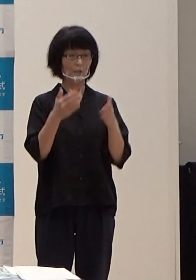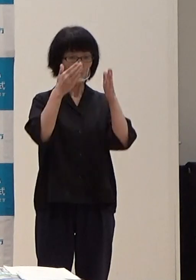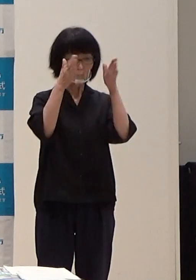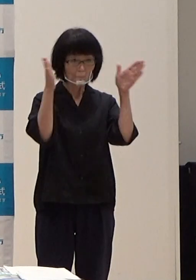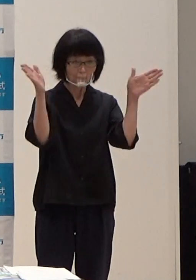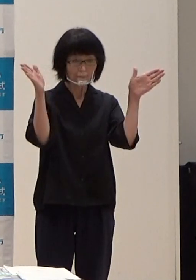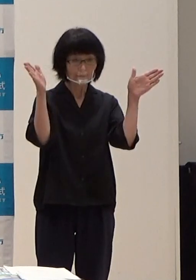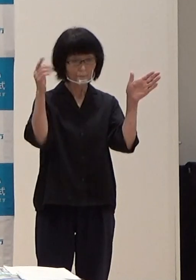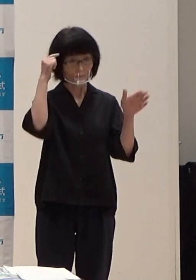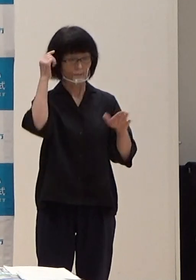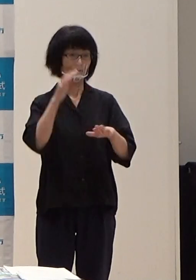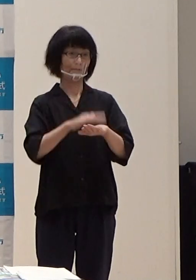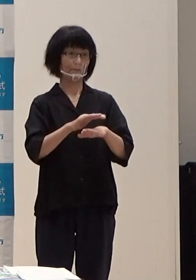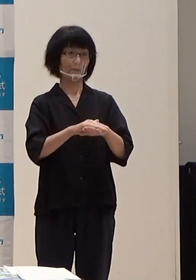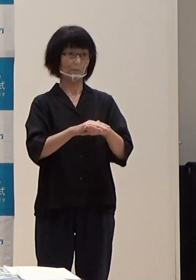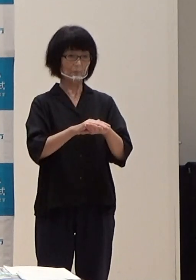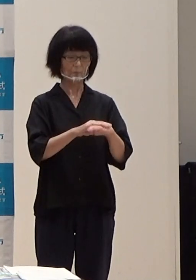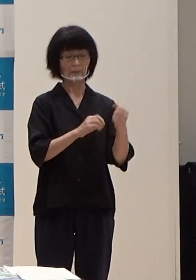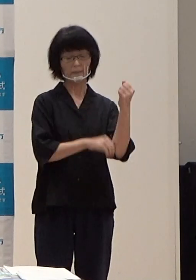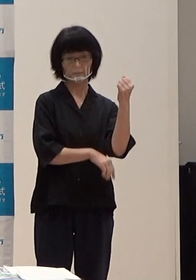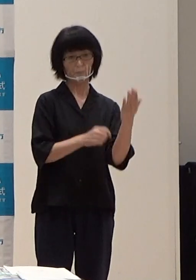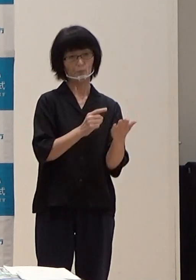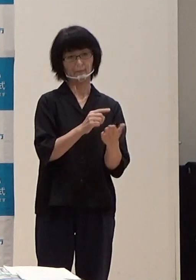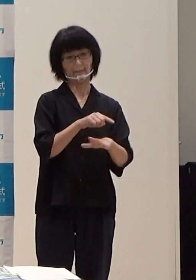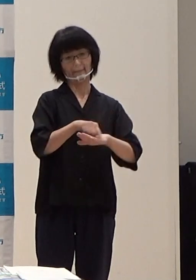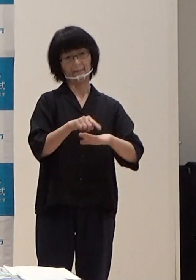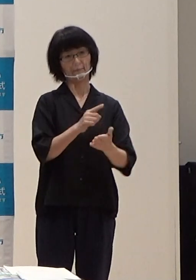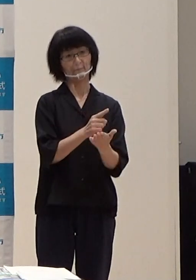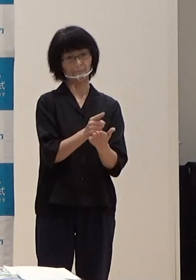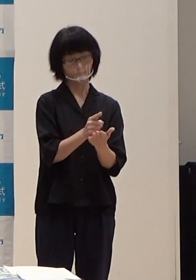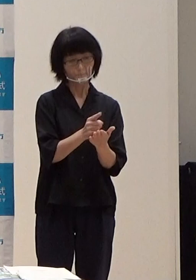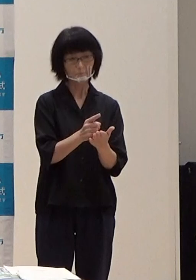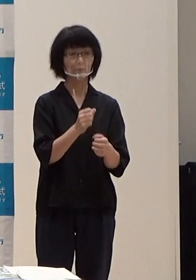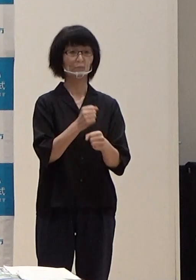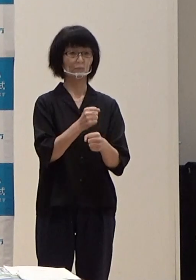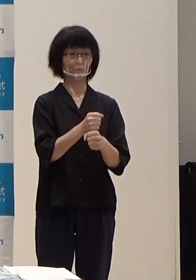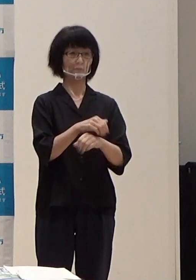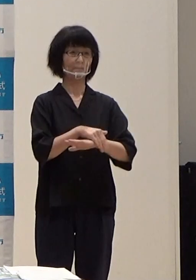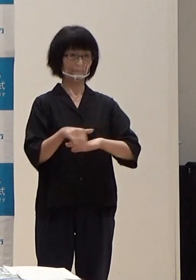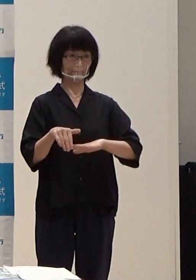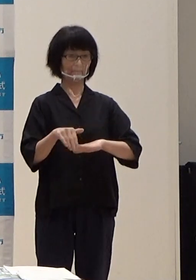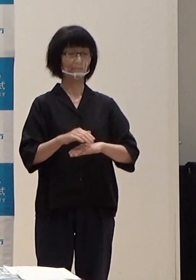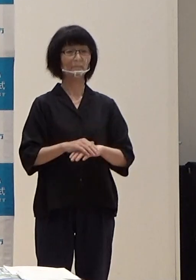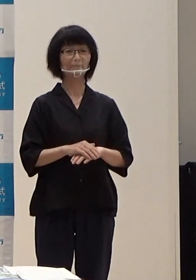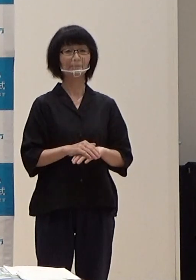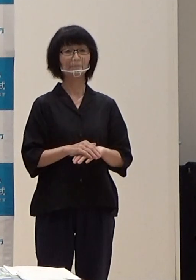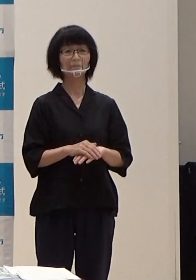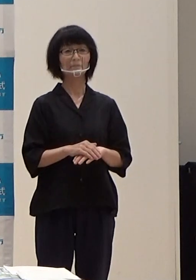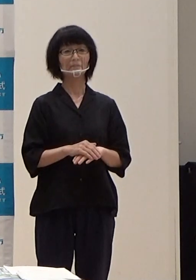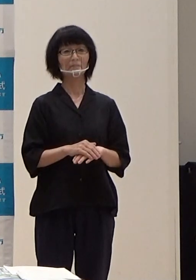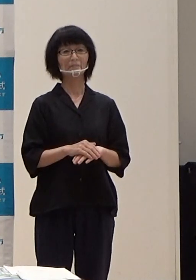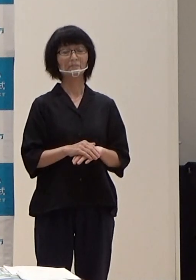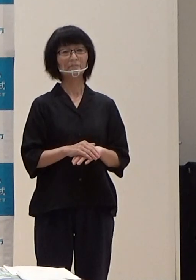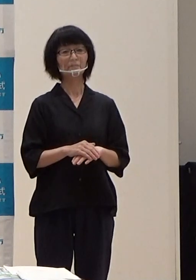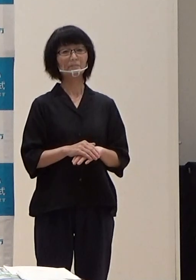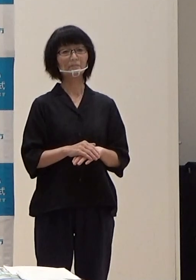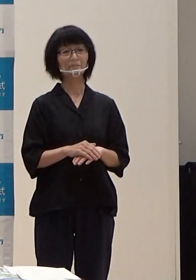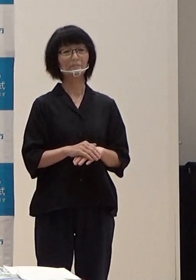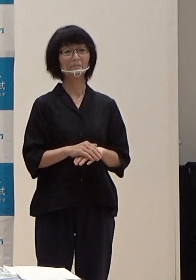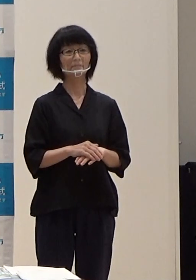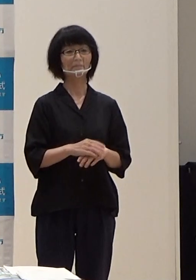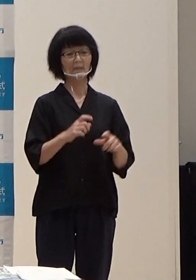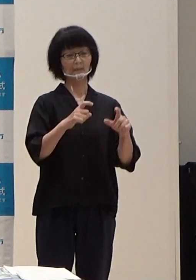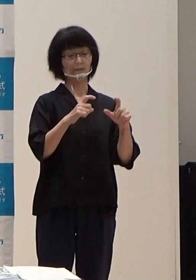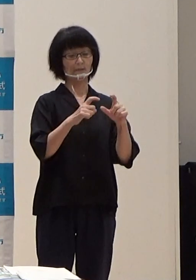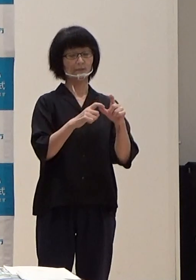郡山市都市計画マスタープランを目指して作ろうというものでございます。すでに、 私ども G17